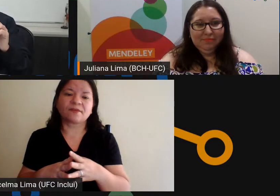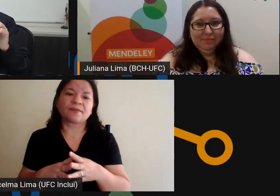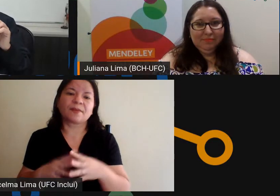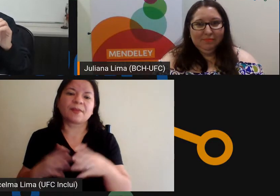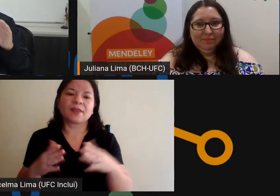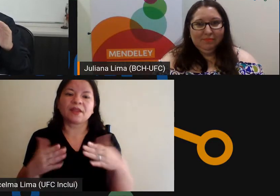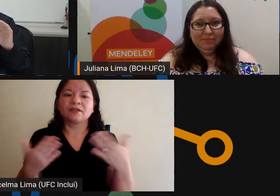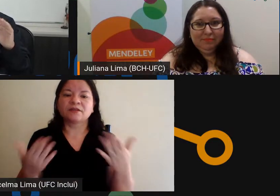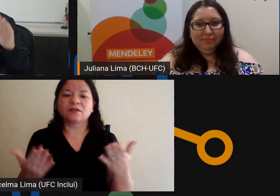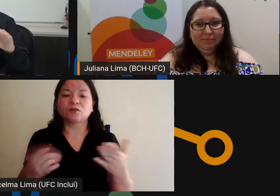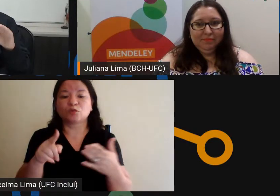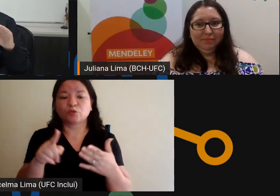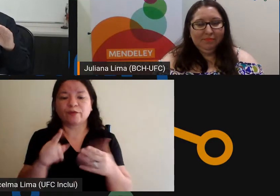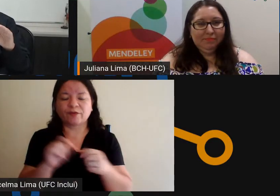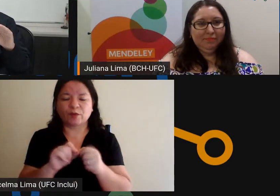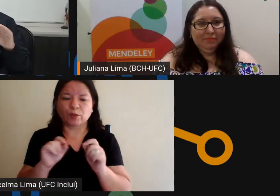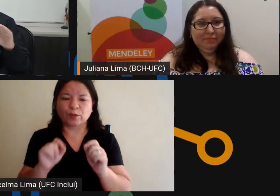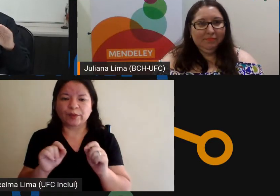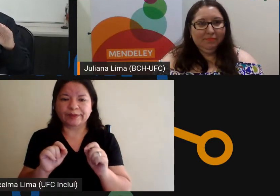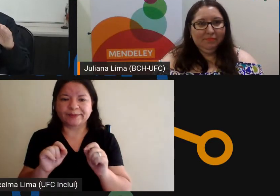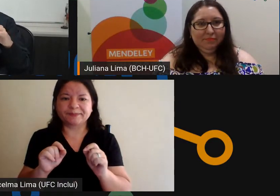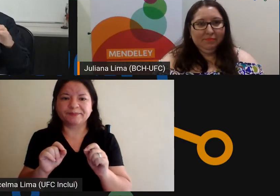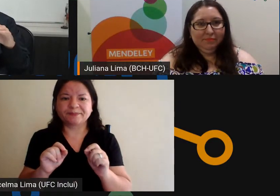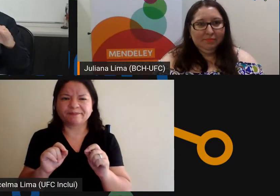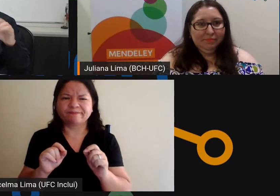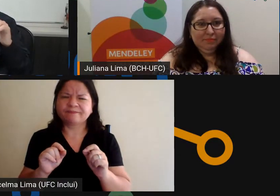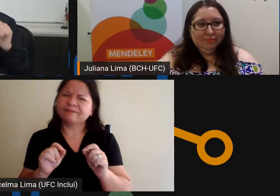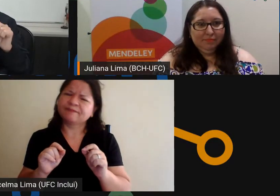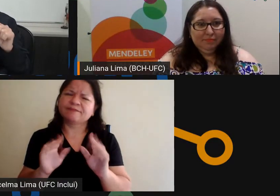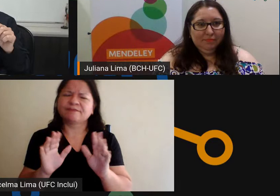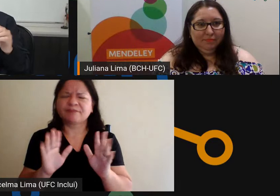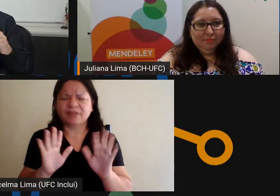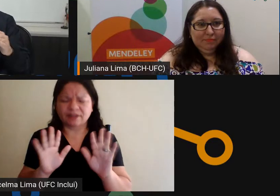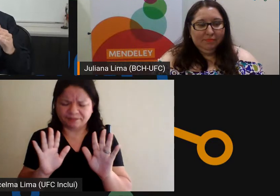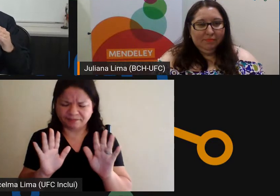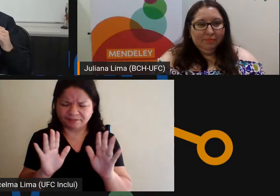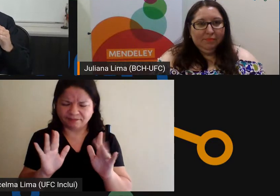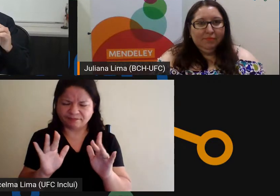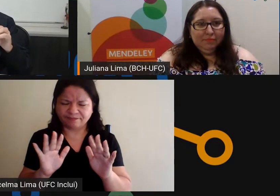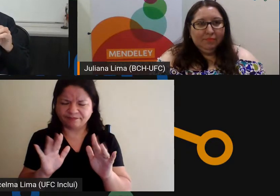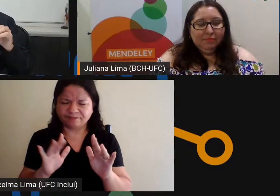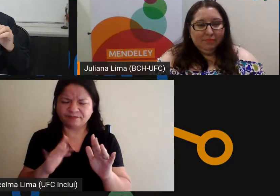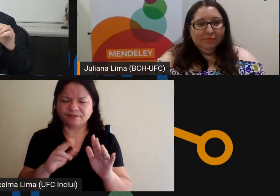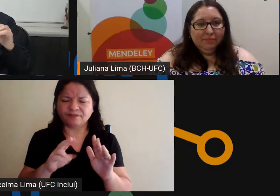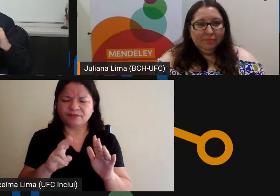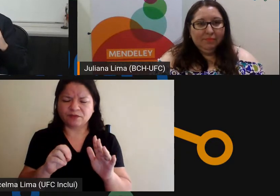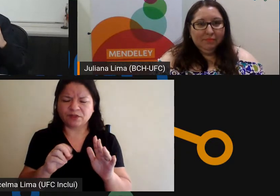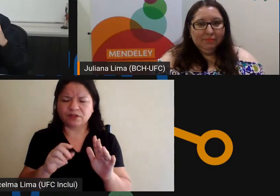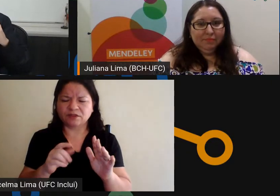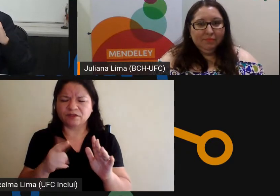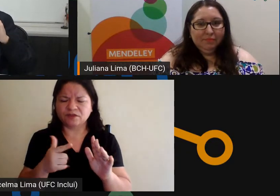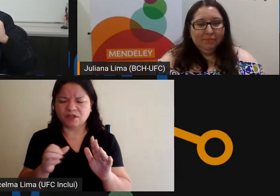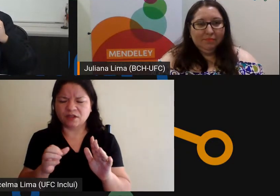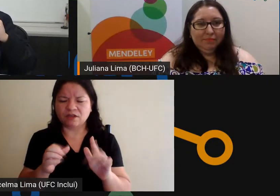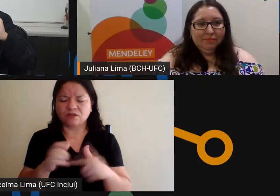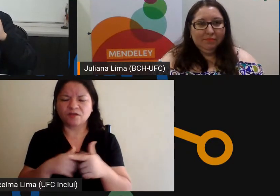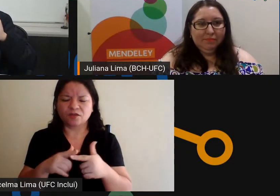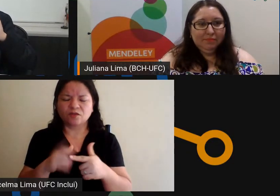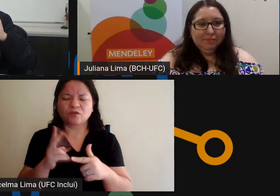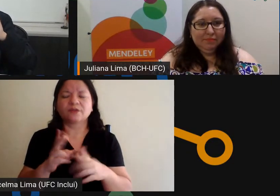perceba assim, você, 25, 25, tá, vai ser o 26. Então, veja, tenta